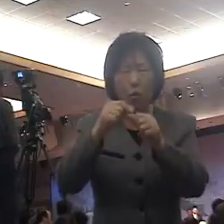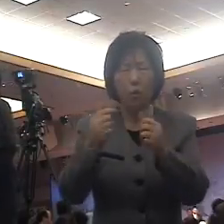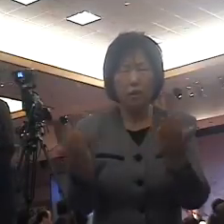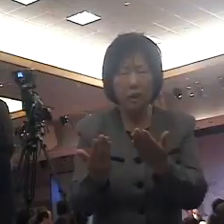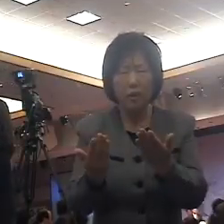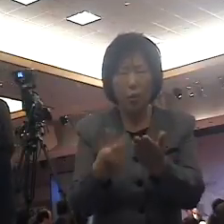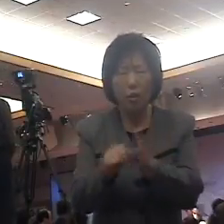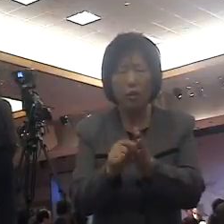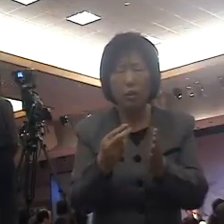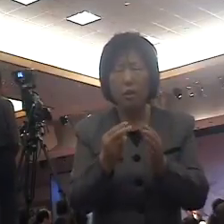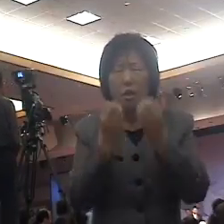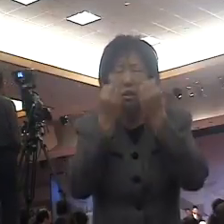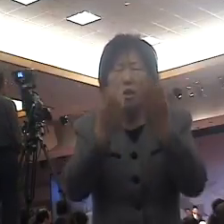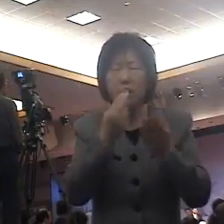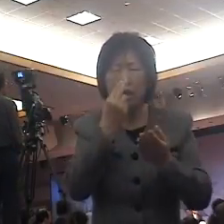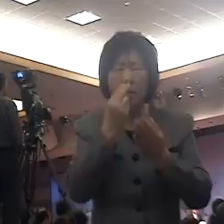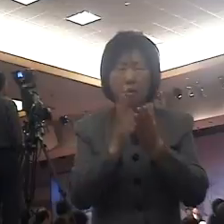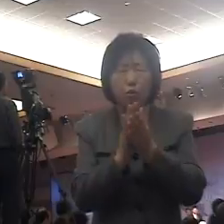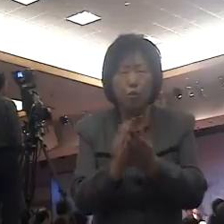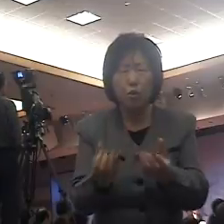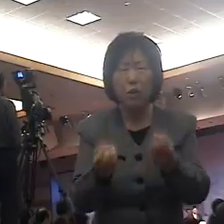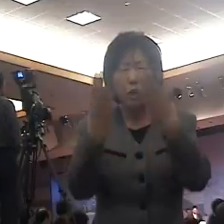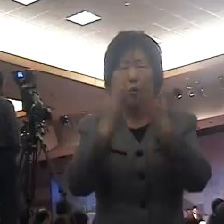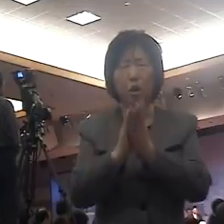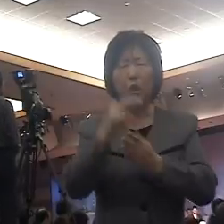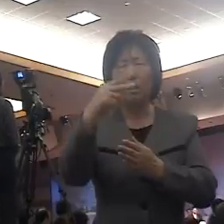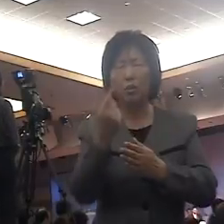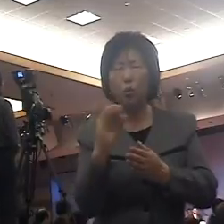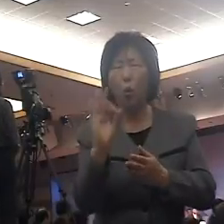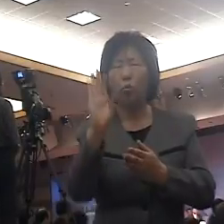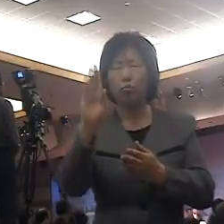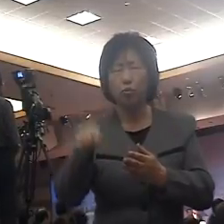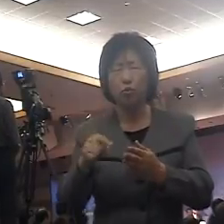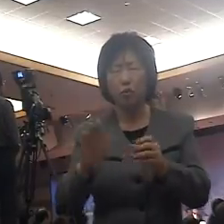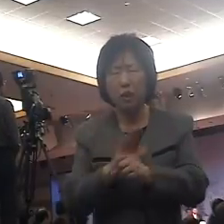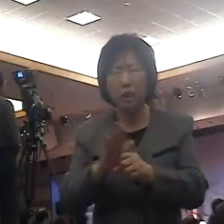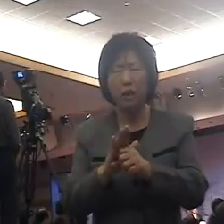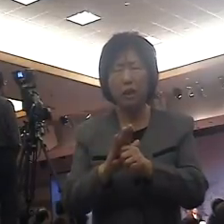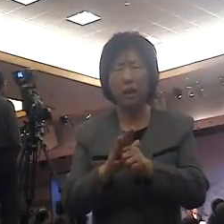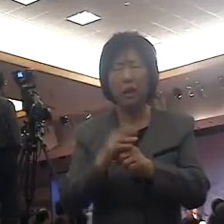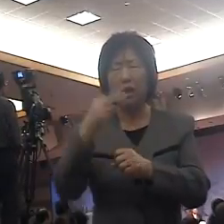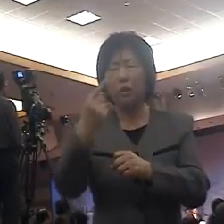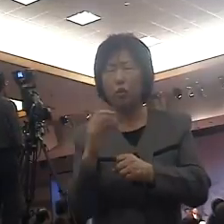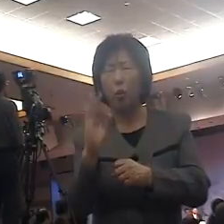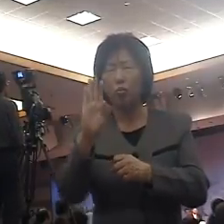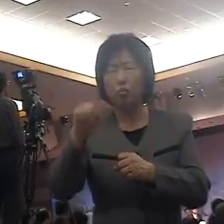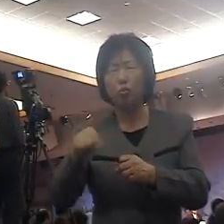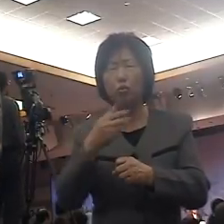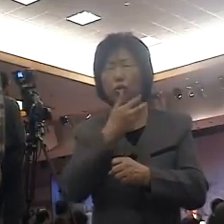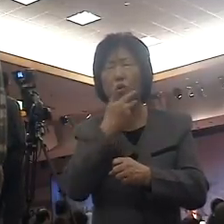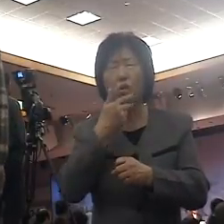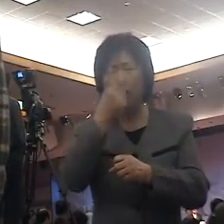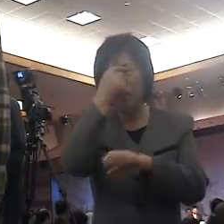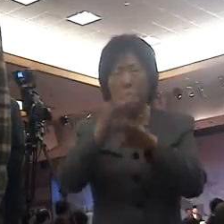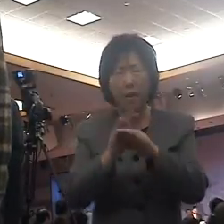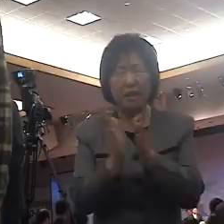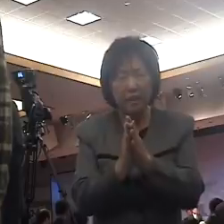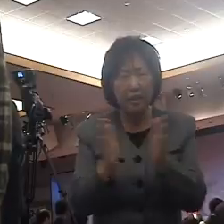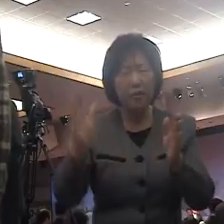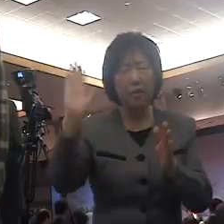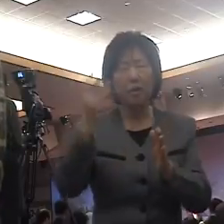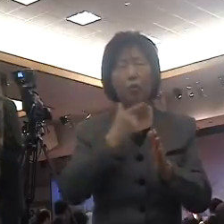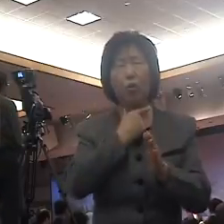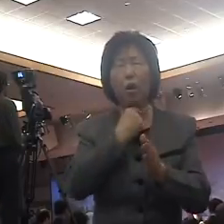곧 새생명 축제와 그리고 동부 사랑의 교회 그리고 홀리웨이 영화 예배가 시작됩니다. 주님,